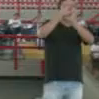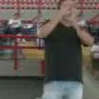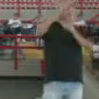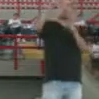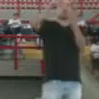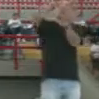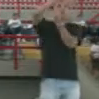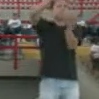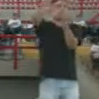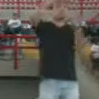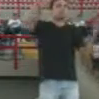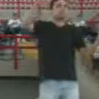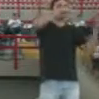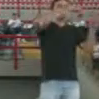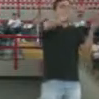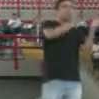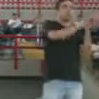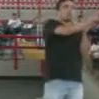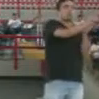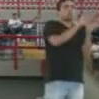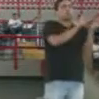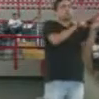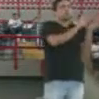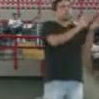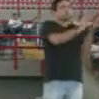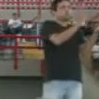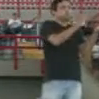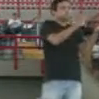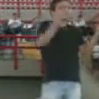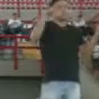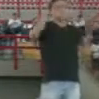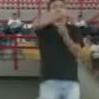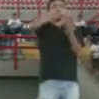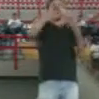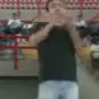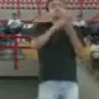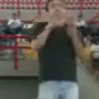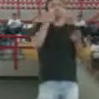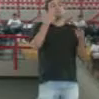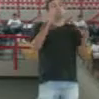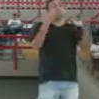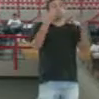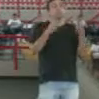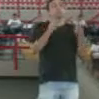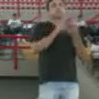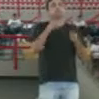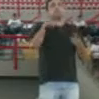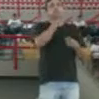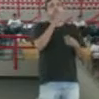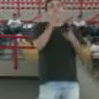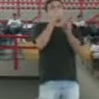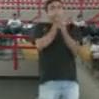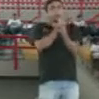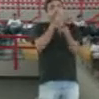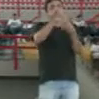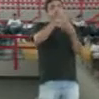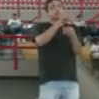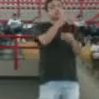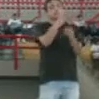o cybercultura com a cultura livresca. A perspectiva que você encontra na